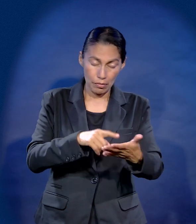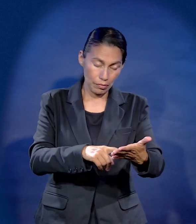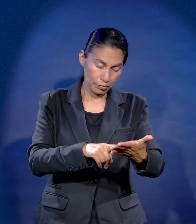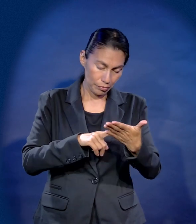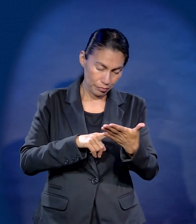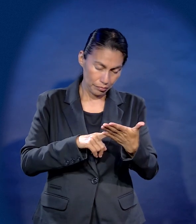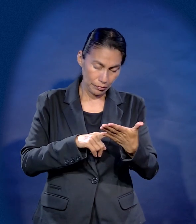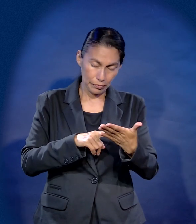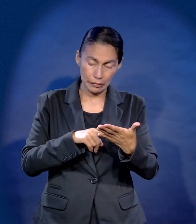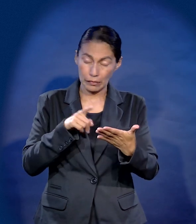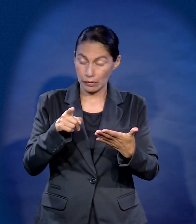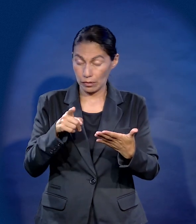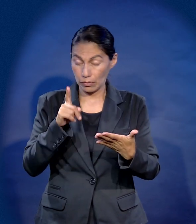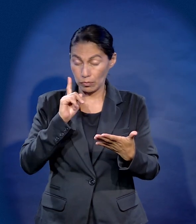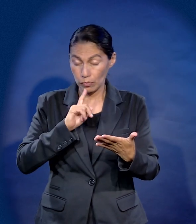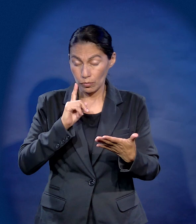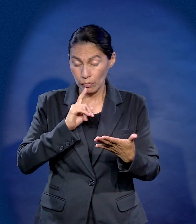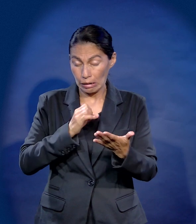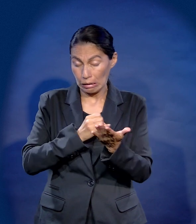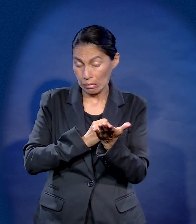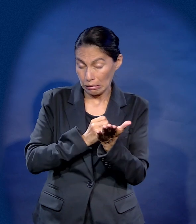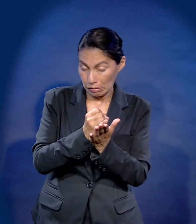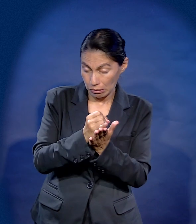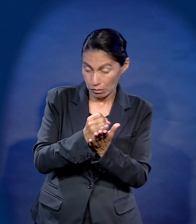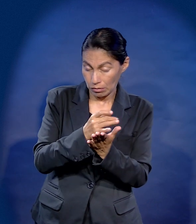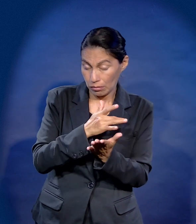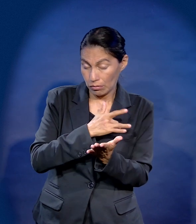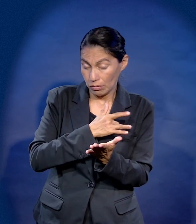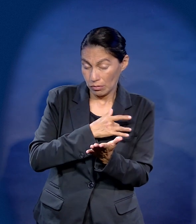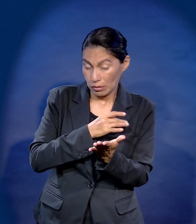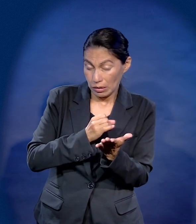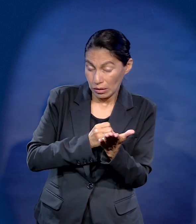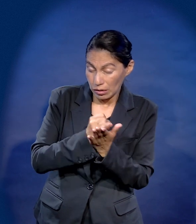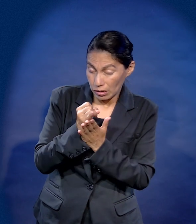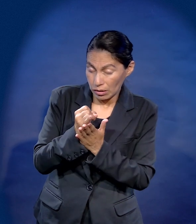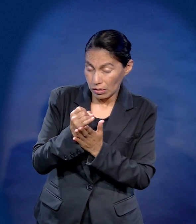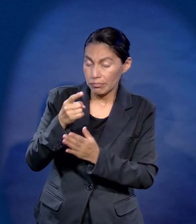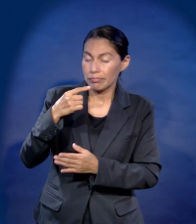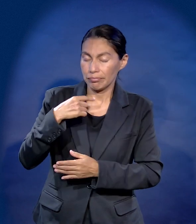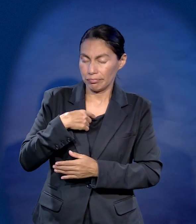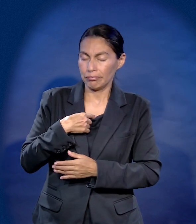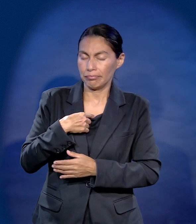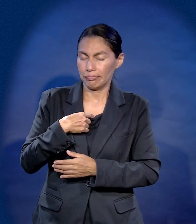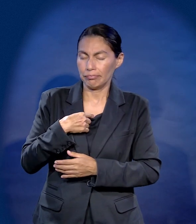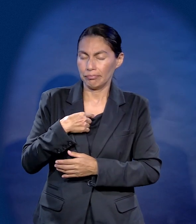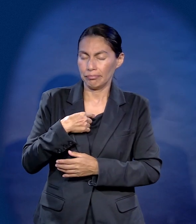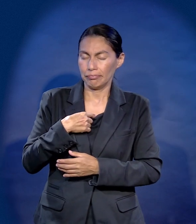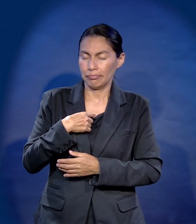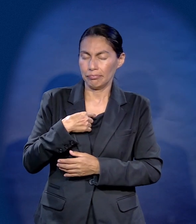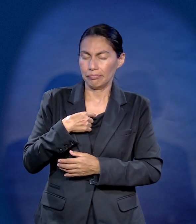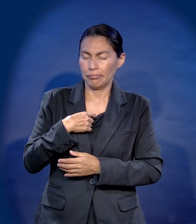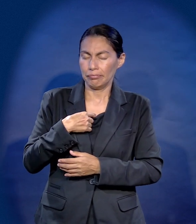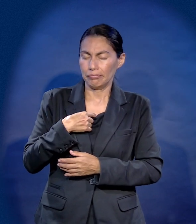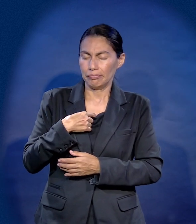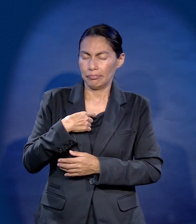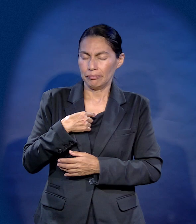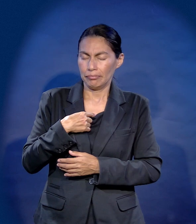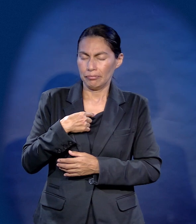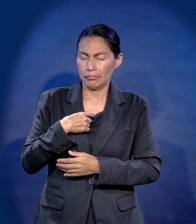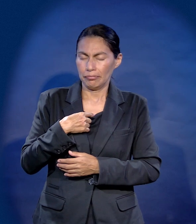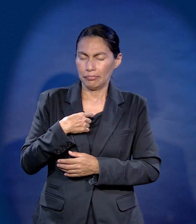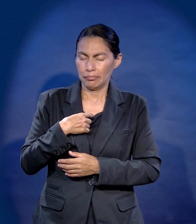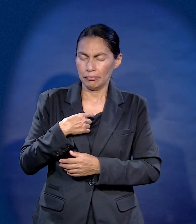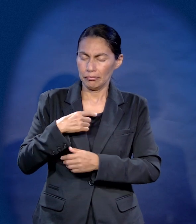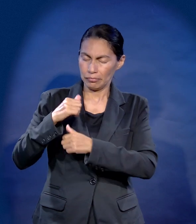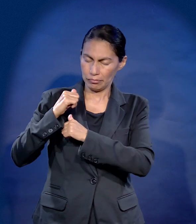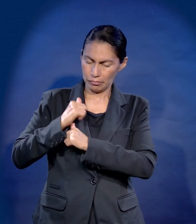a tu palabra, conforme a la decisión de su corazón, como ministro del Evangelio, es mi privilegio